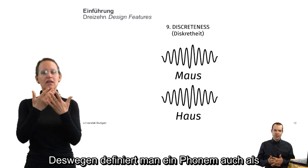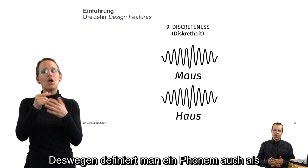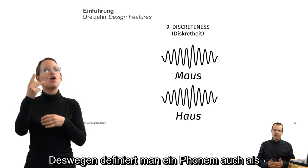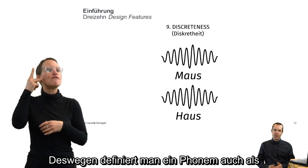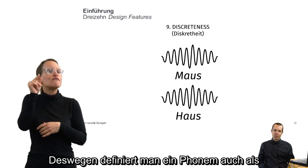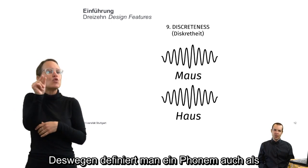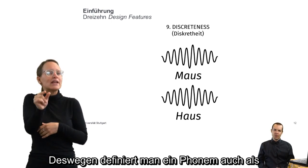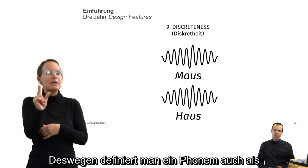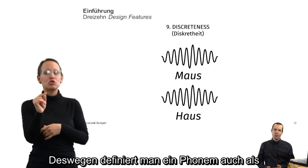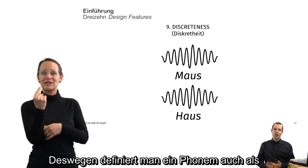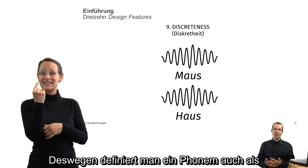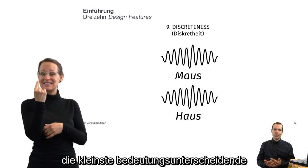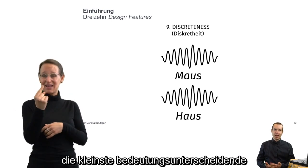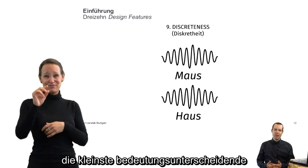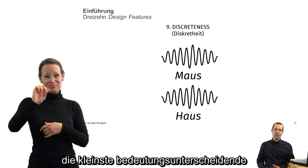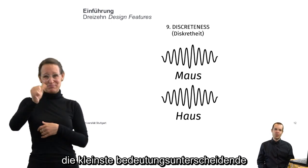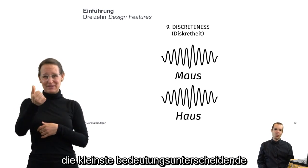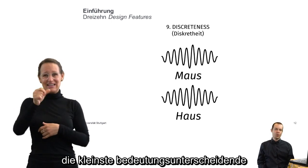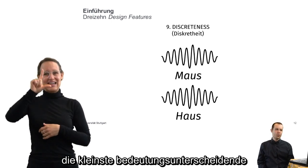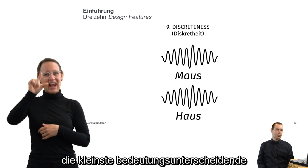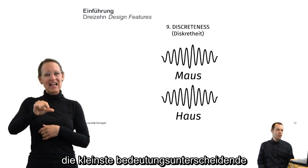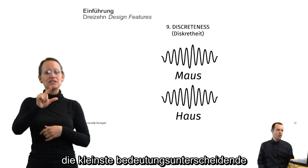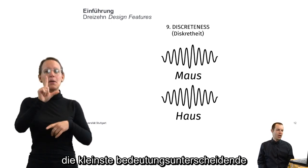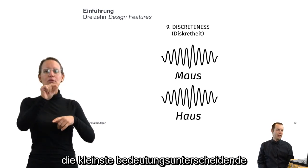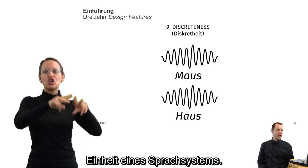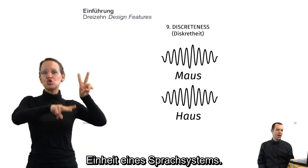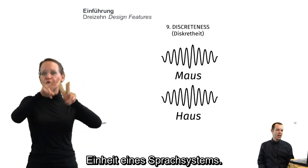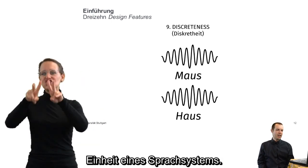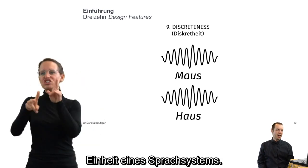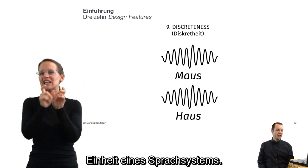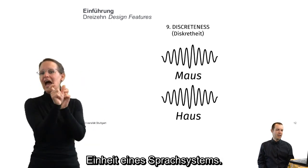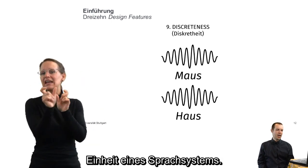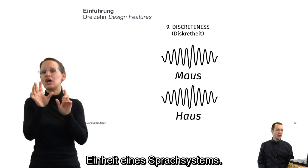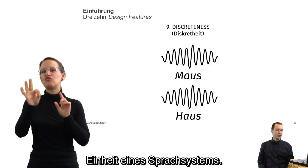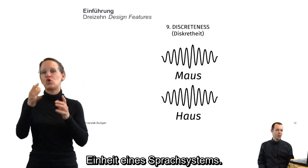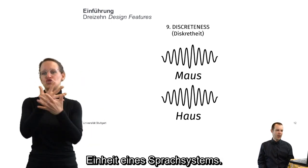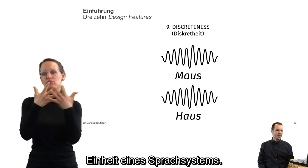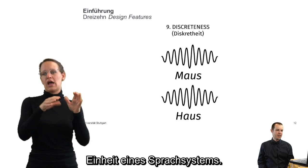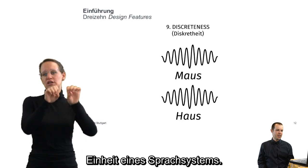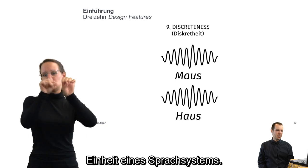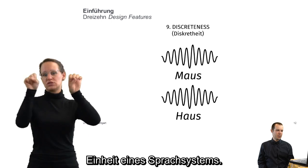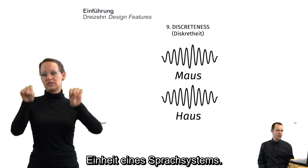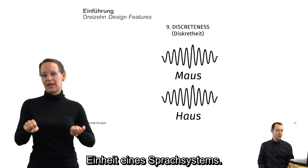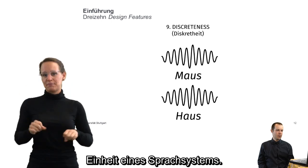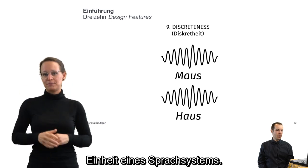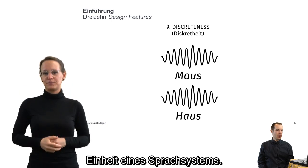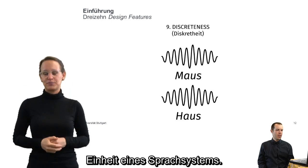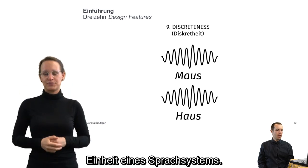Deswegen definiert man ein Phonem auch als die kleinste Bedeutungsunterscheidende Einheit eines Sprachsystems.